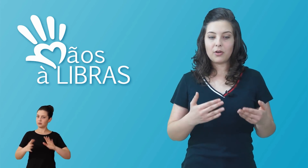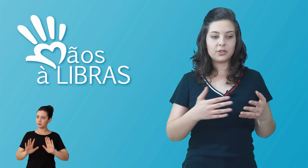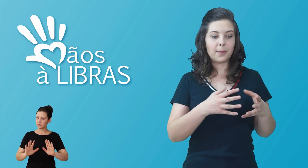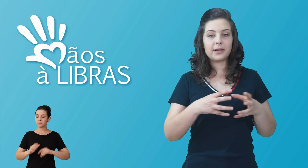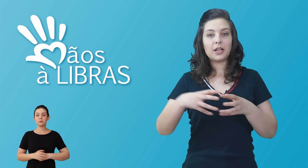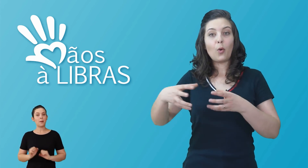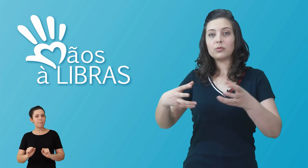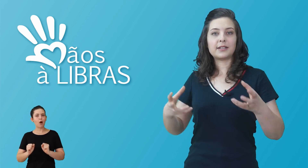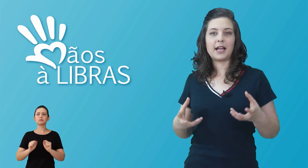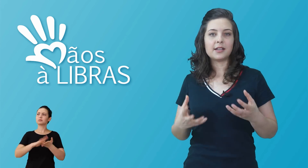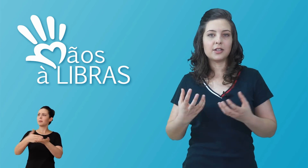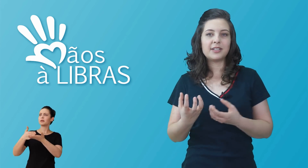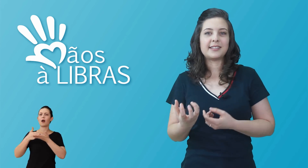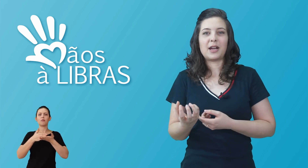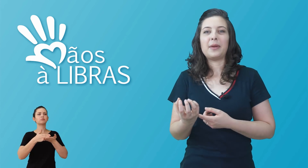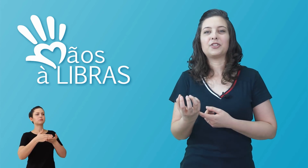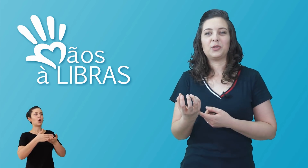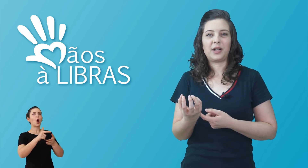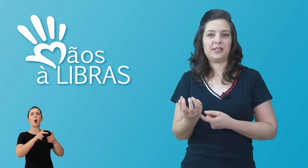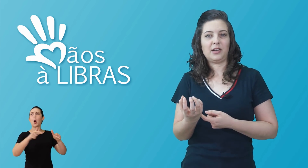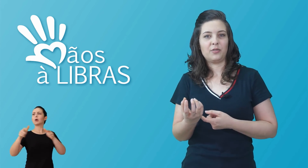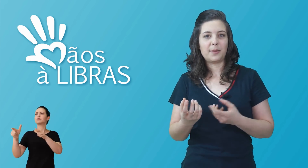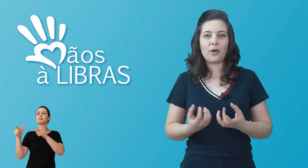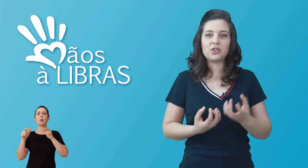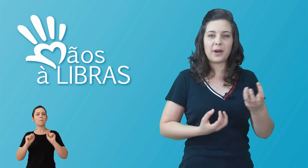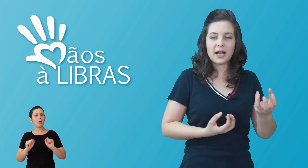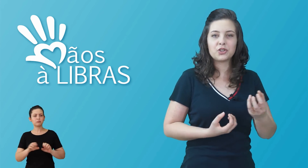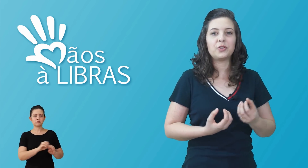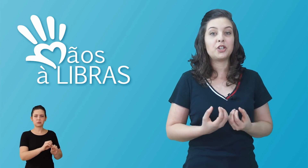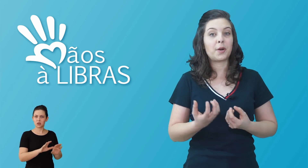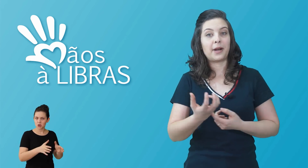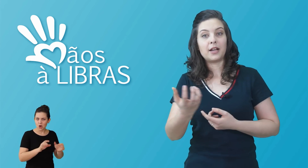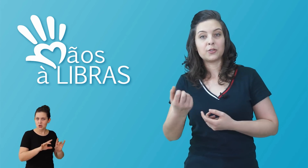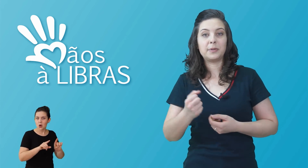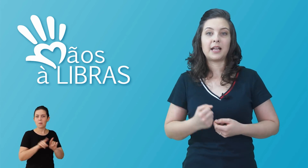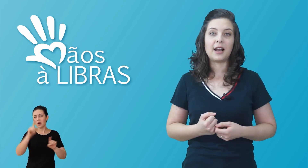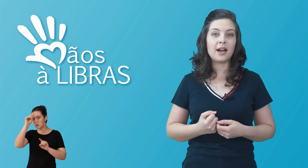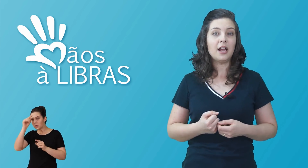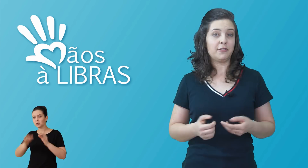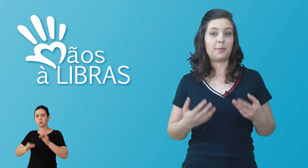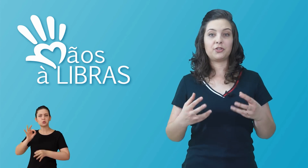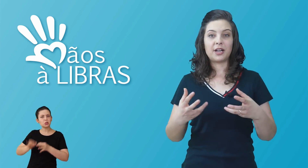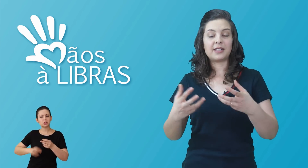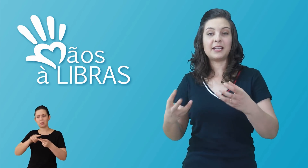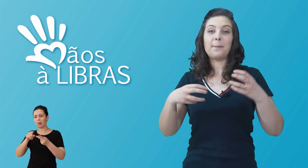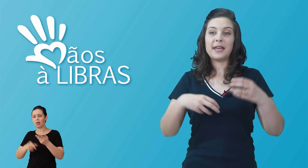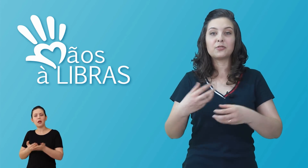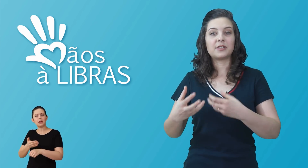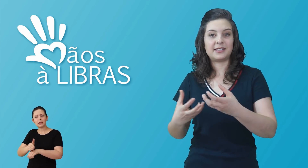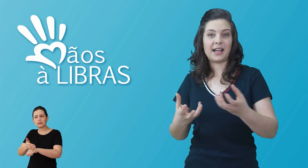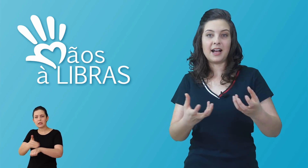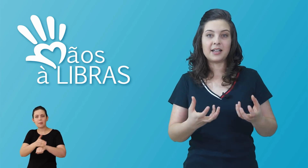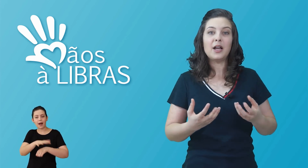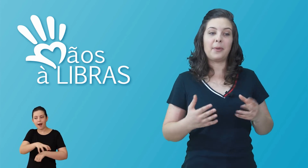você pode interpretar em outras áreas, não necessariamente a educação. Você pode ir para a área jurídica, para a área hospitalar, você pode dar